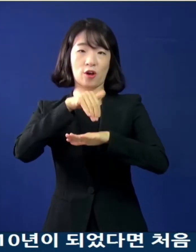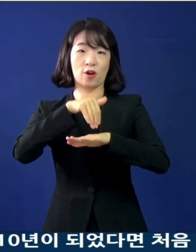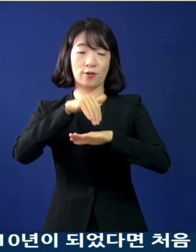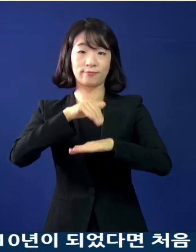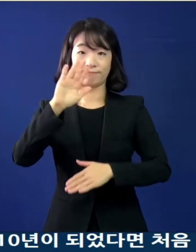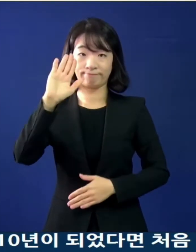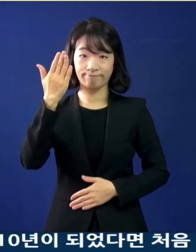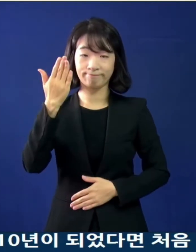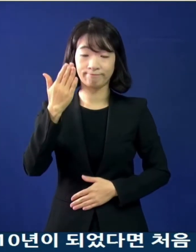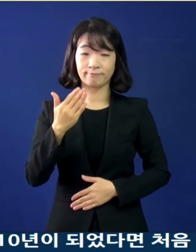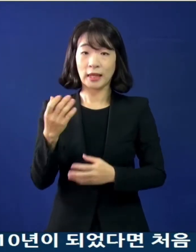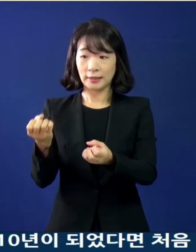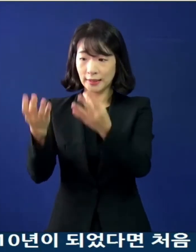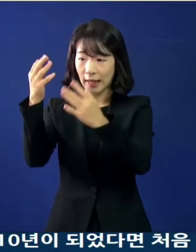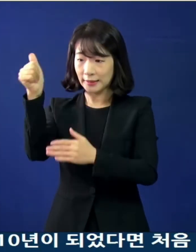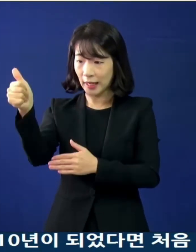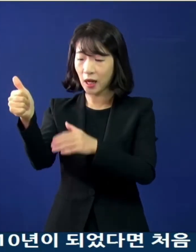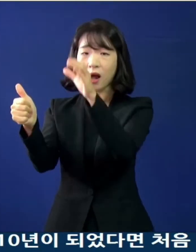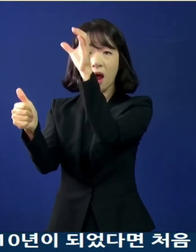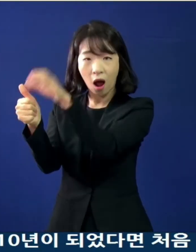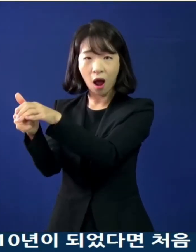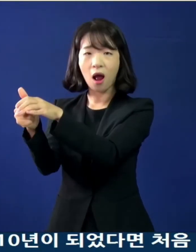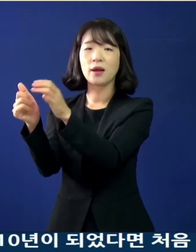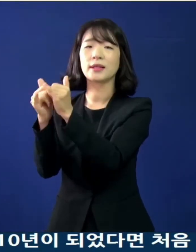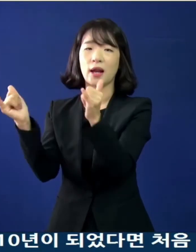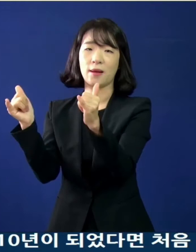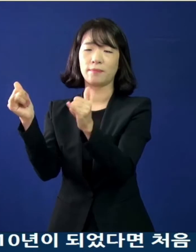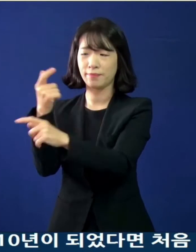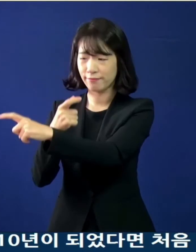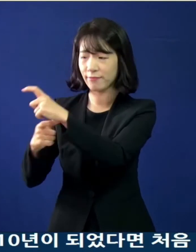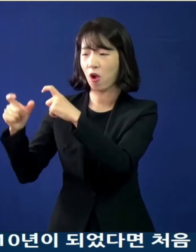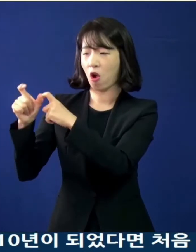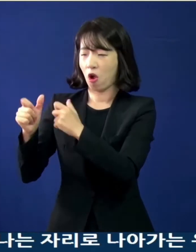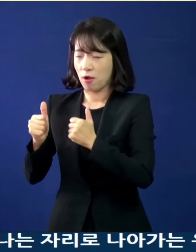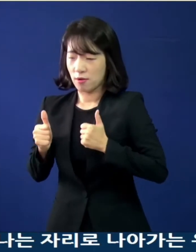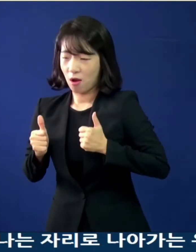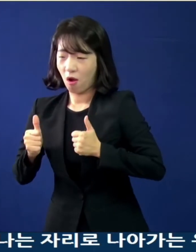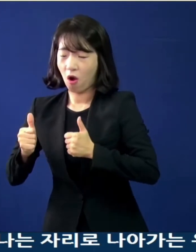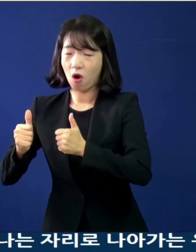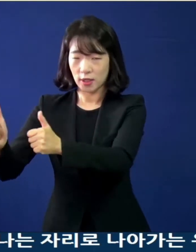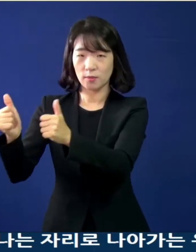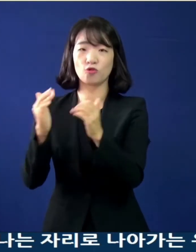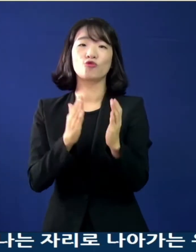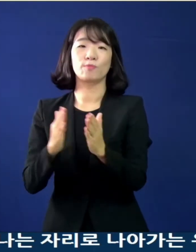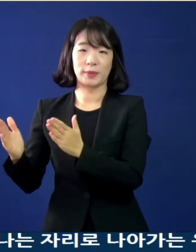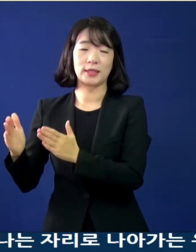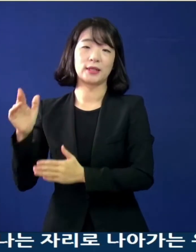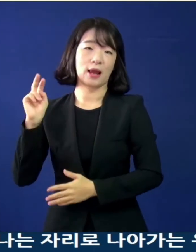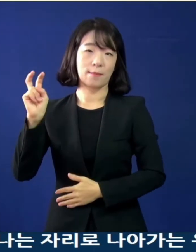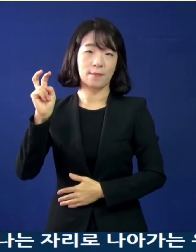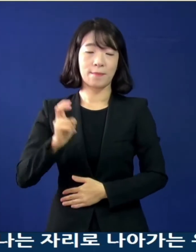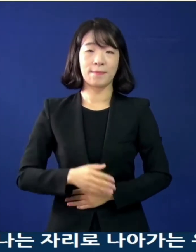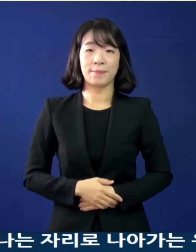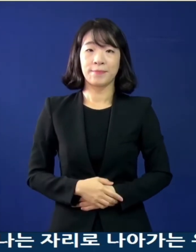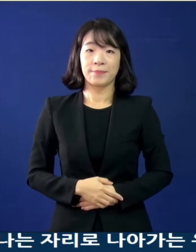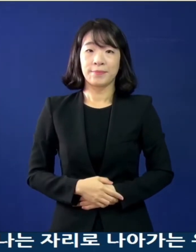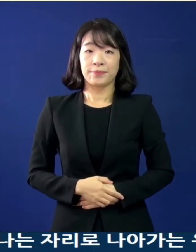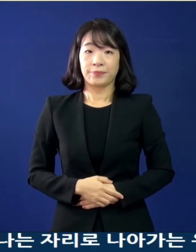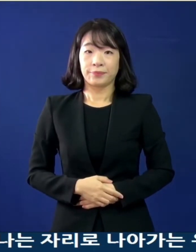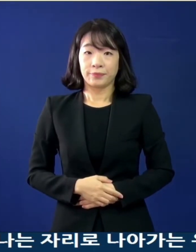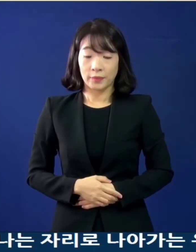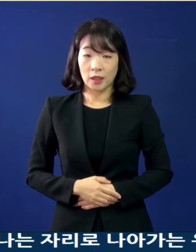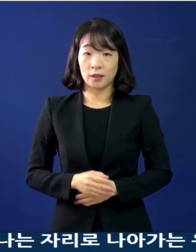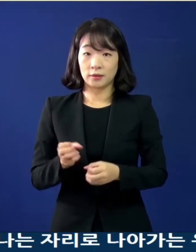위임받을 사람들은 어땠을까요? 더욱더 열심으로 강렬하게 준비를 했을 것입니다. 제사장